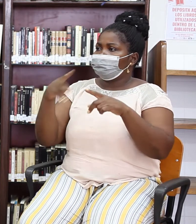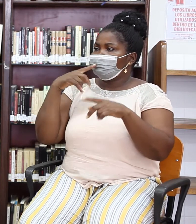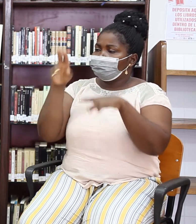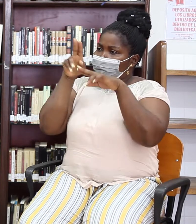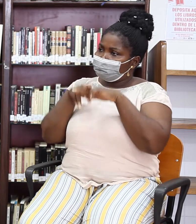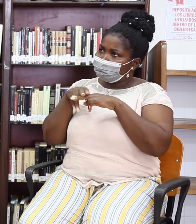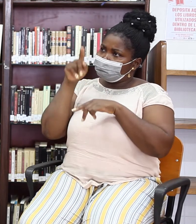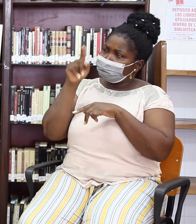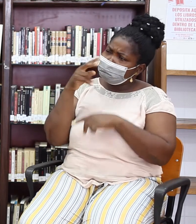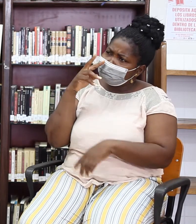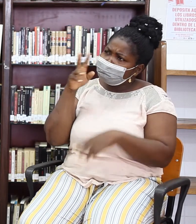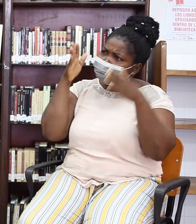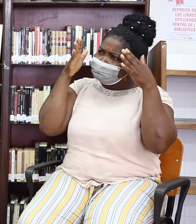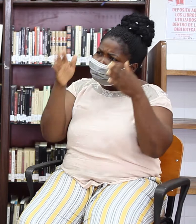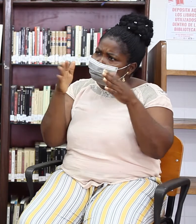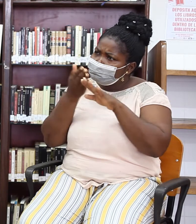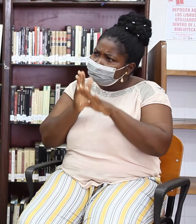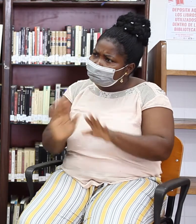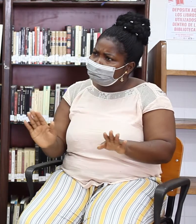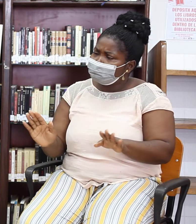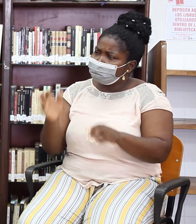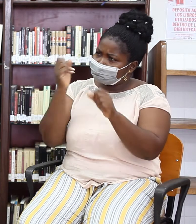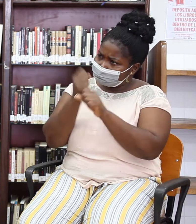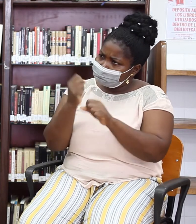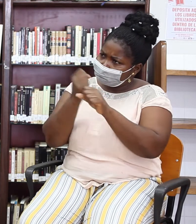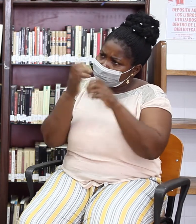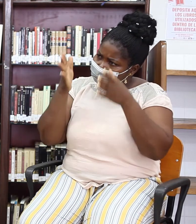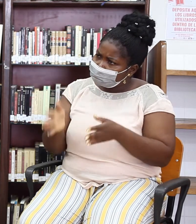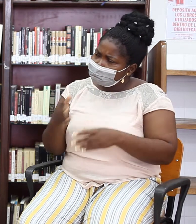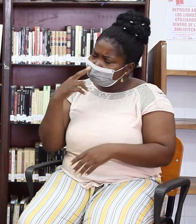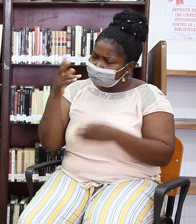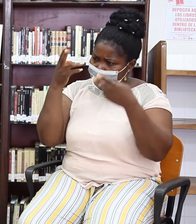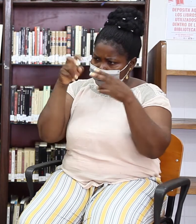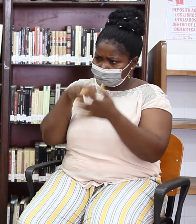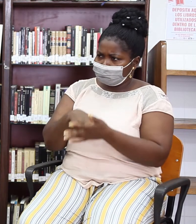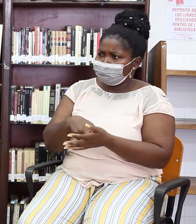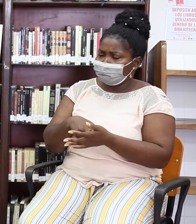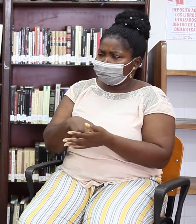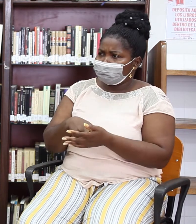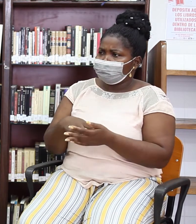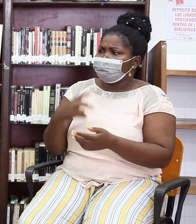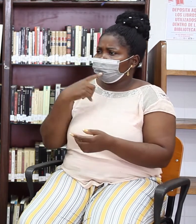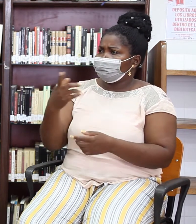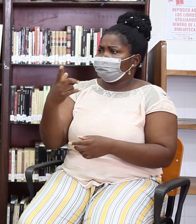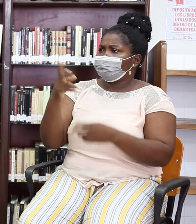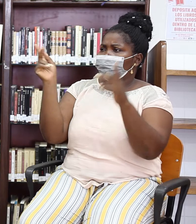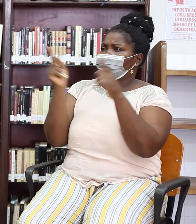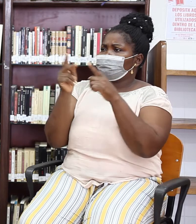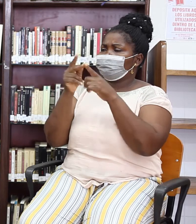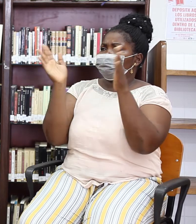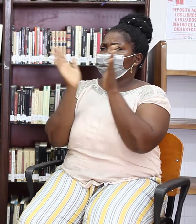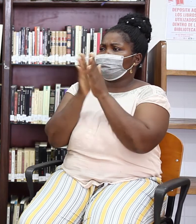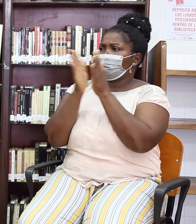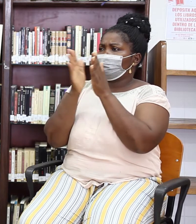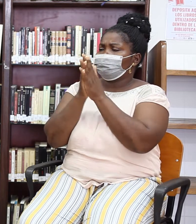allí, observando en silencio a sus súbditos. Inclinados, luego dio una palmada